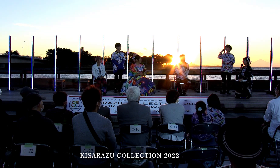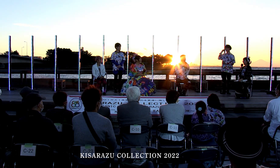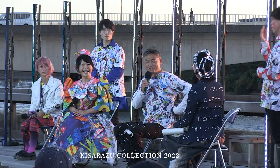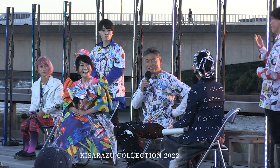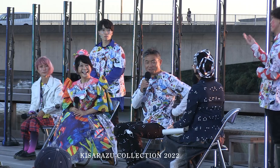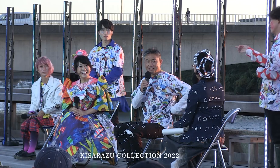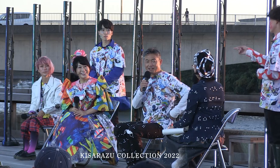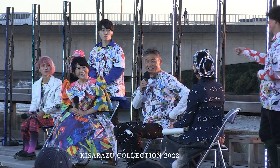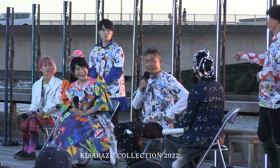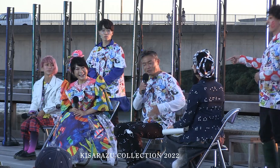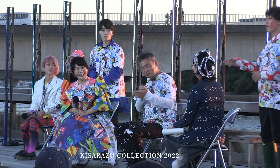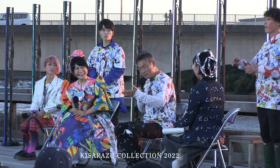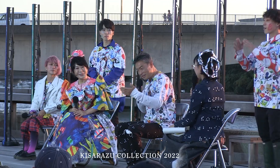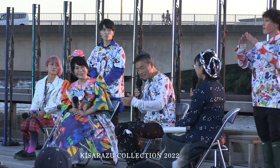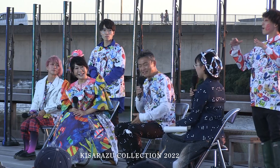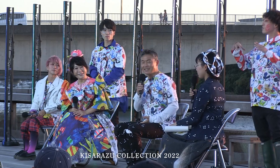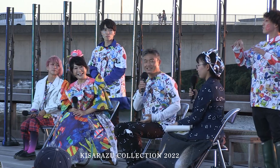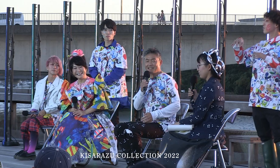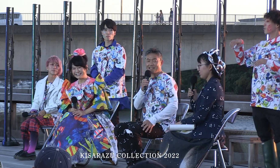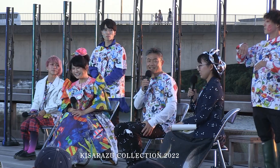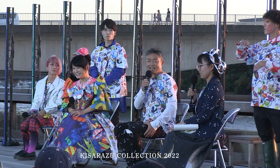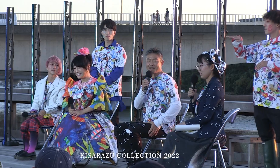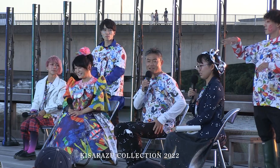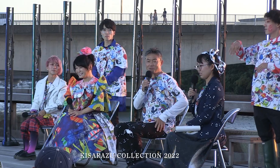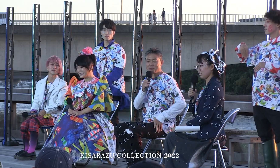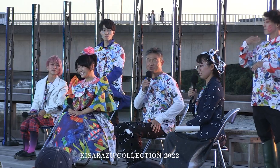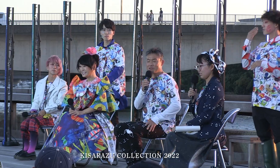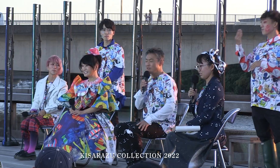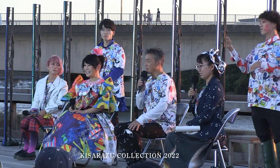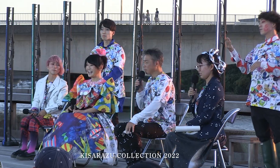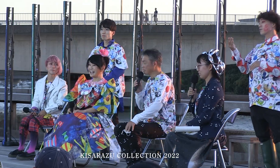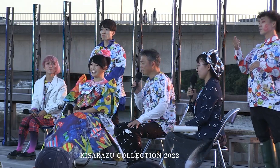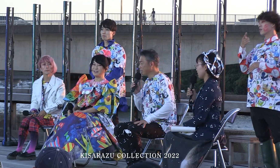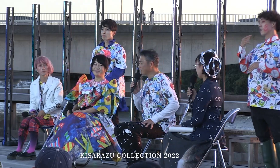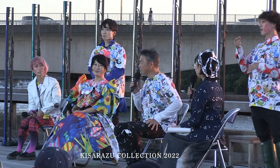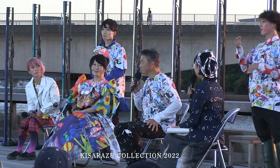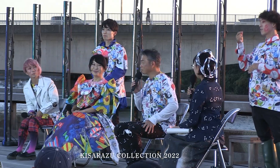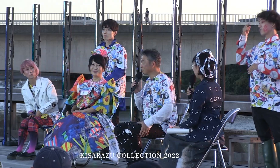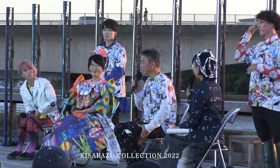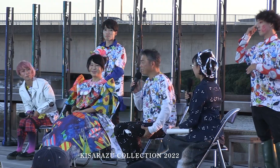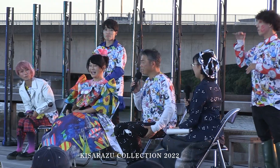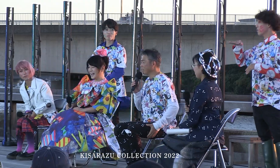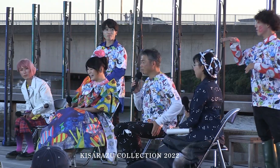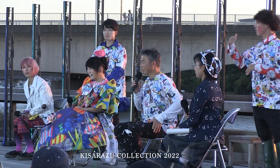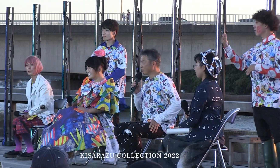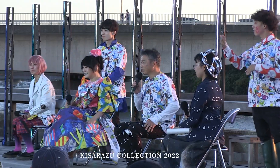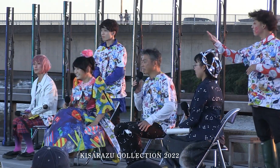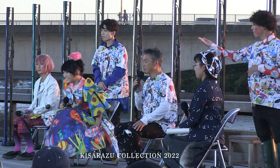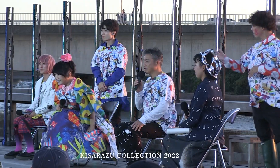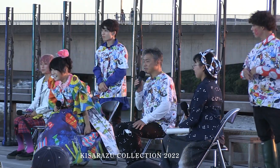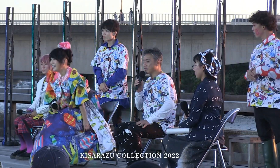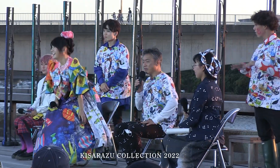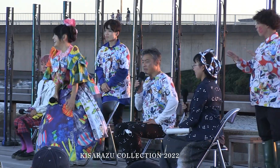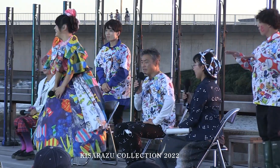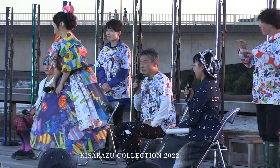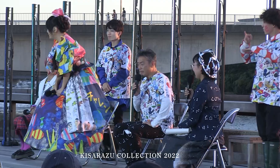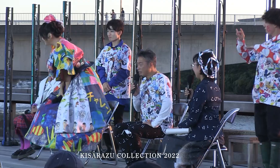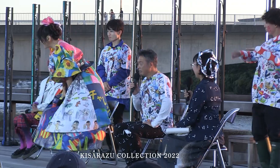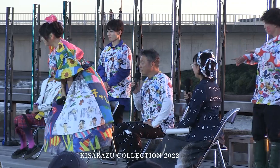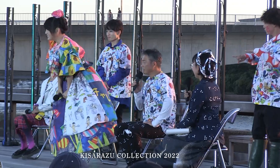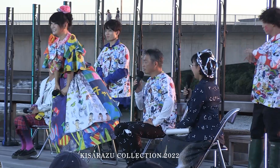い、その辺については、 はい、 会場の皆さんに聞いていただきたい。皆さんいかがだったでしょうか、今回の企画について